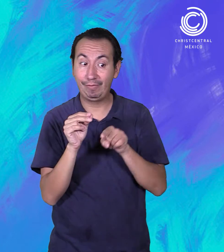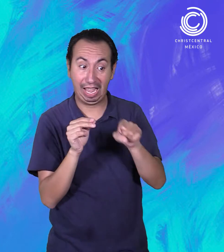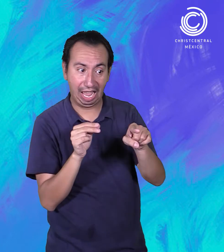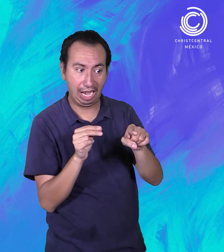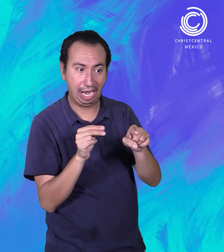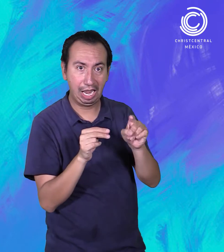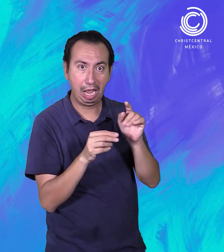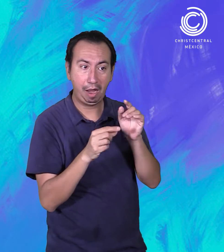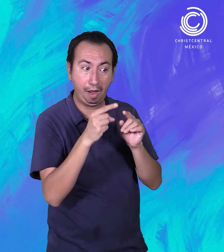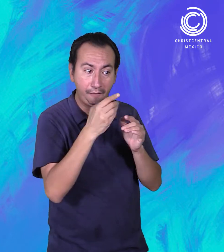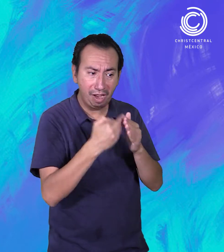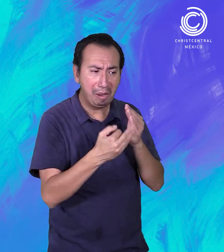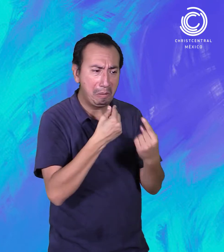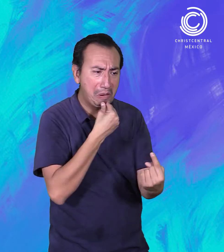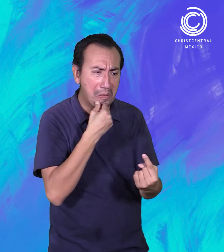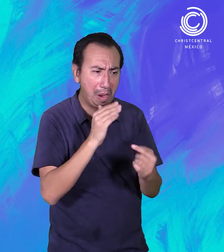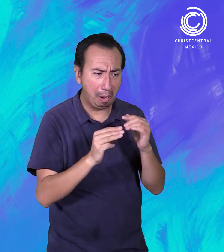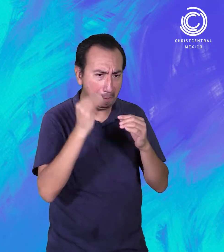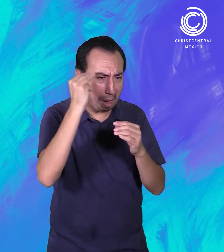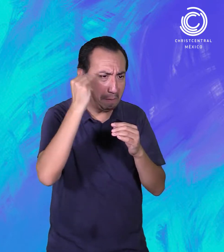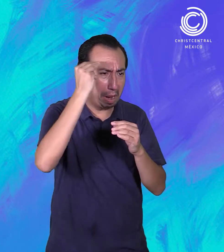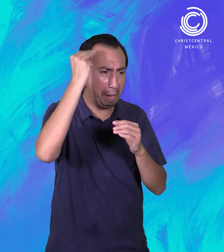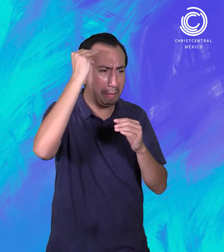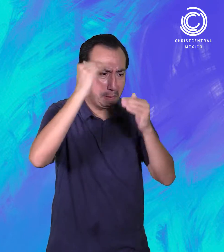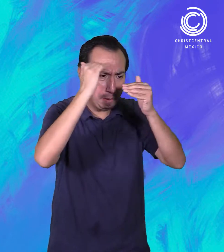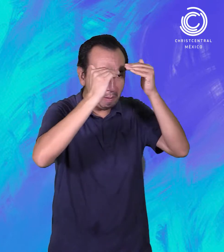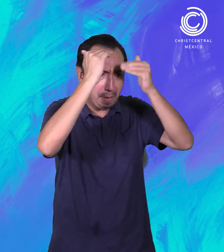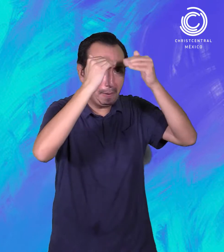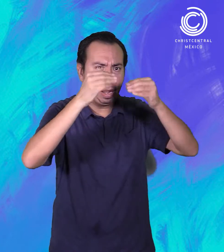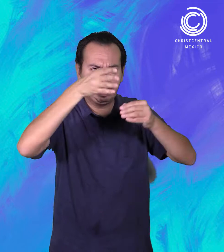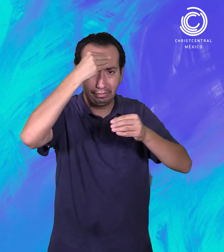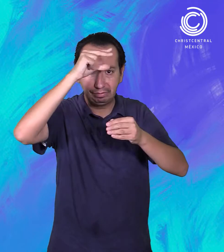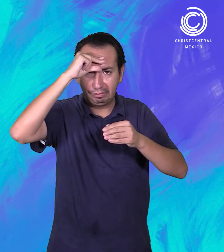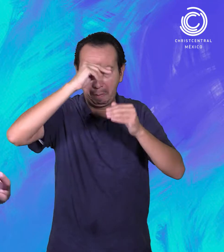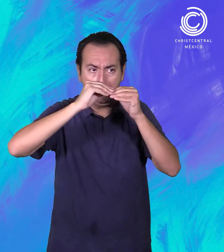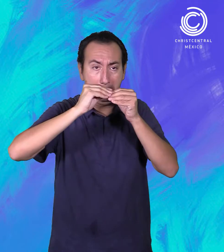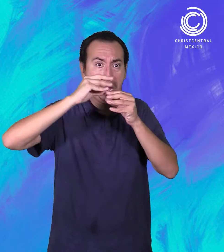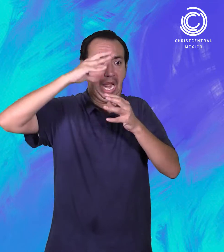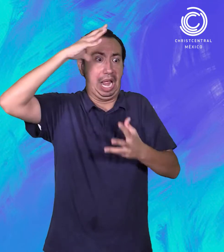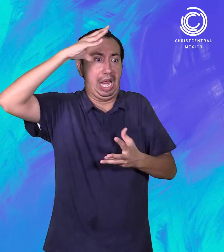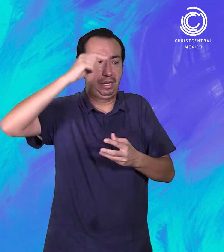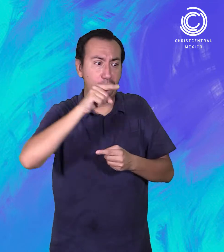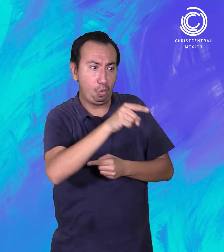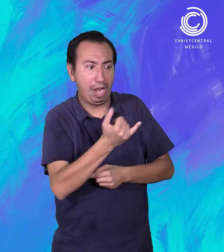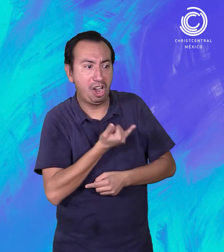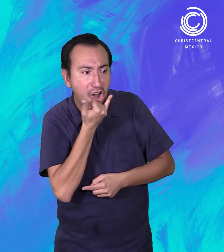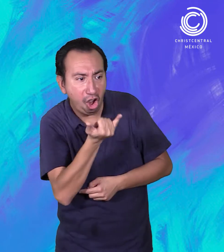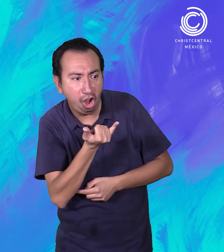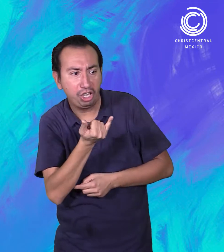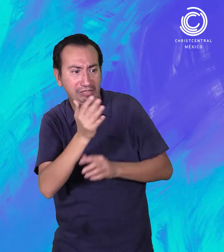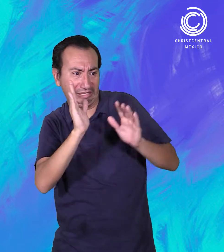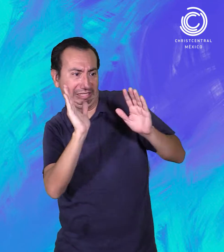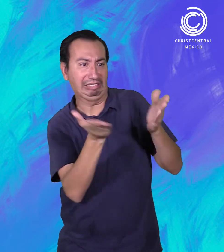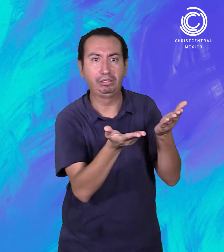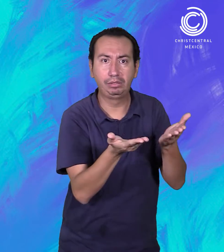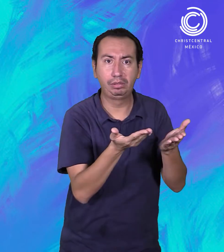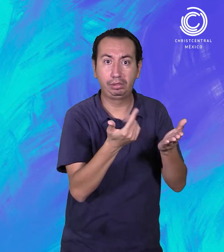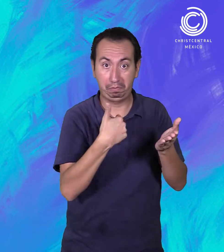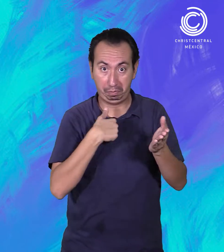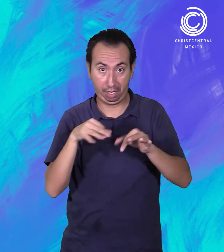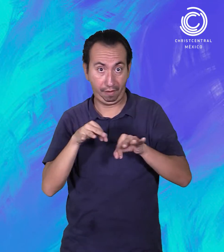una labor que el Espíritu Santo puede hacer, convencer a los demás de que están equivocados, de que están en un error, de que